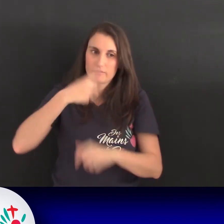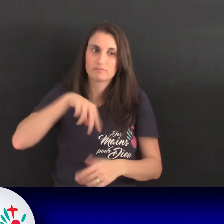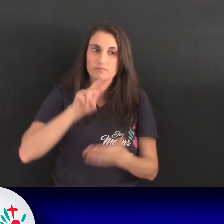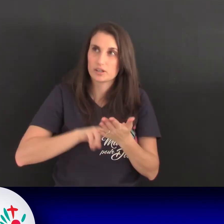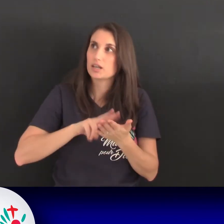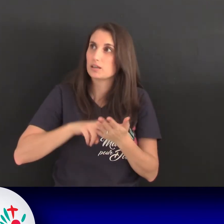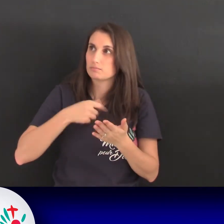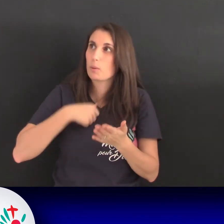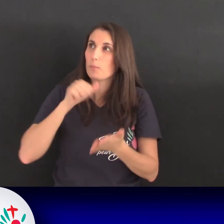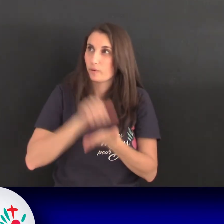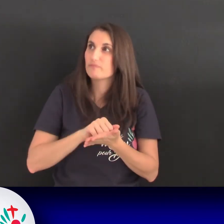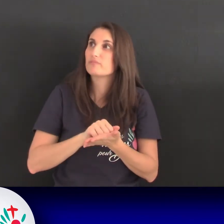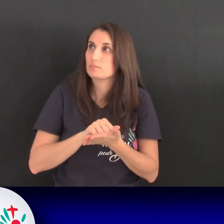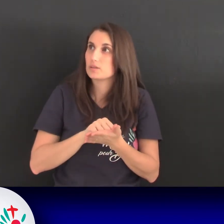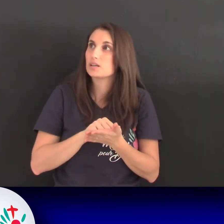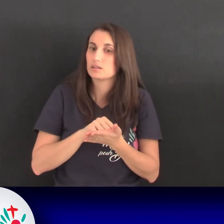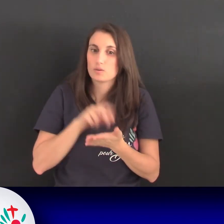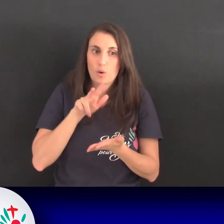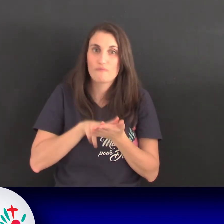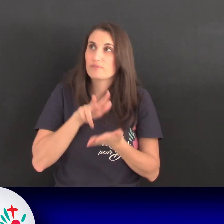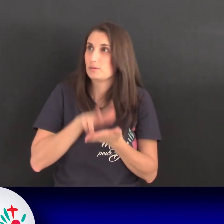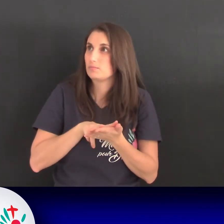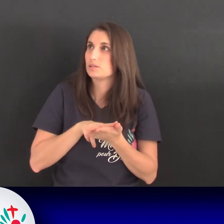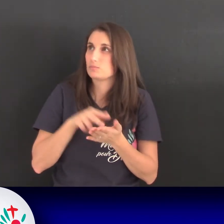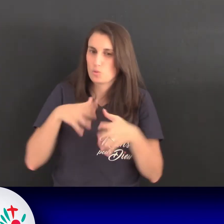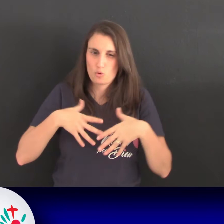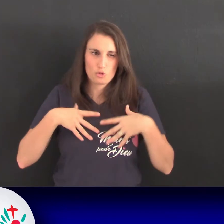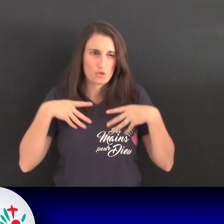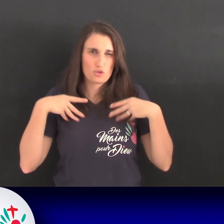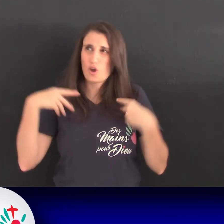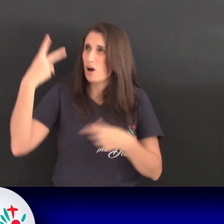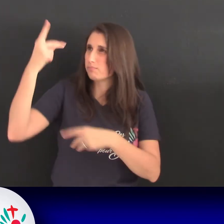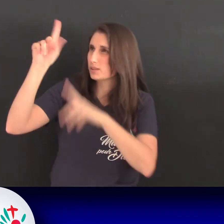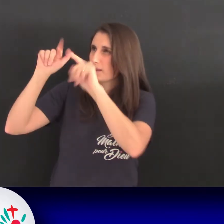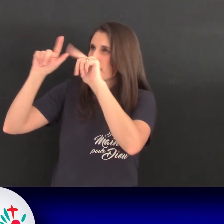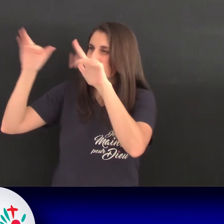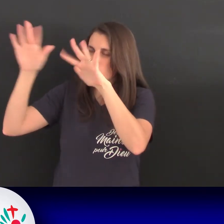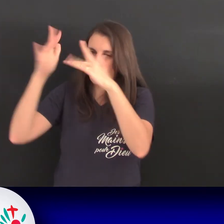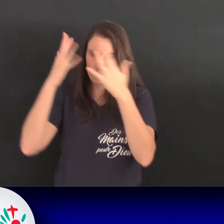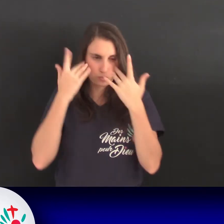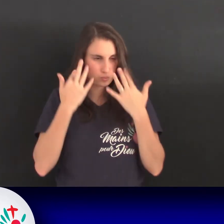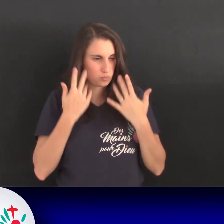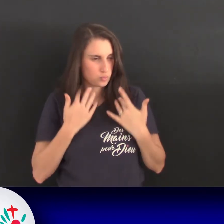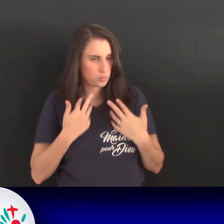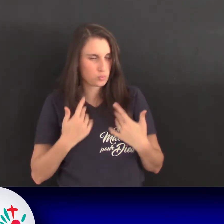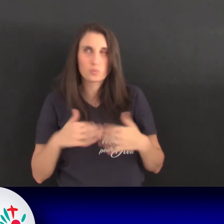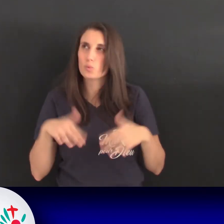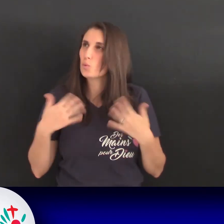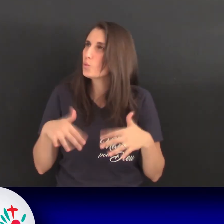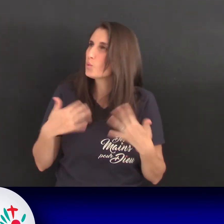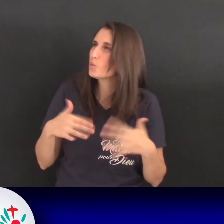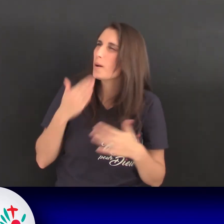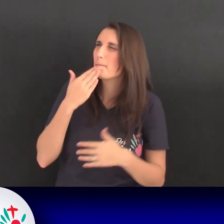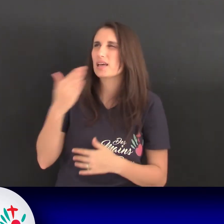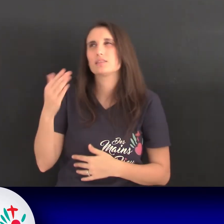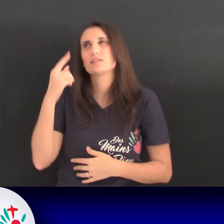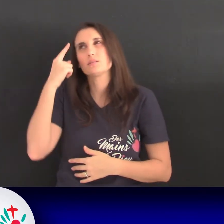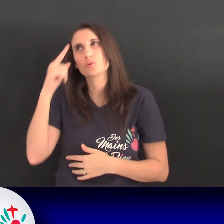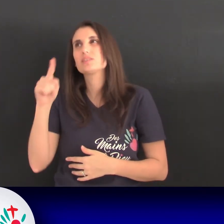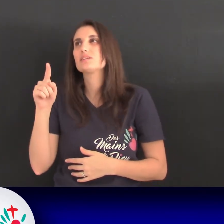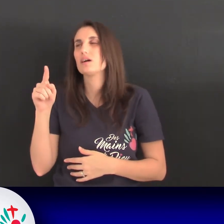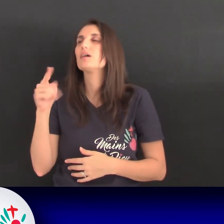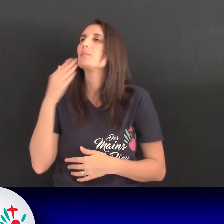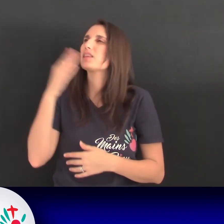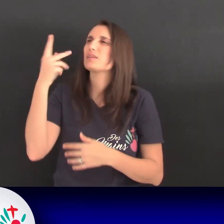es vivant, Seigneur. Nous sentons ta présence et nous te disons merci pour cela, Seigneur. Merci pour ton